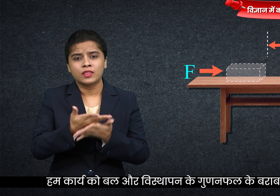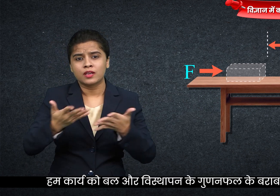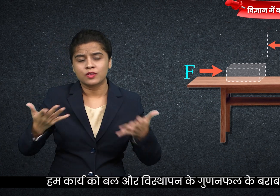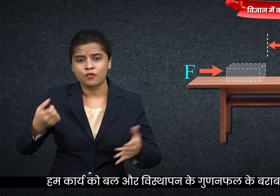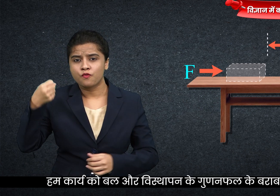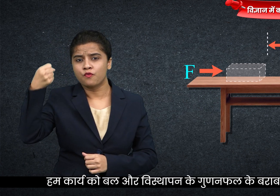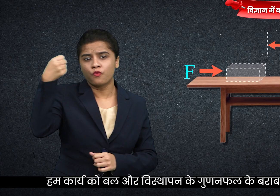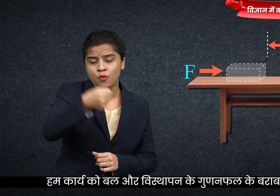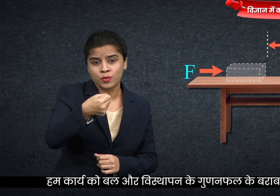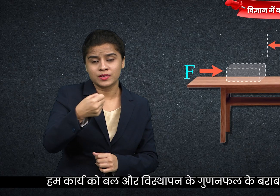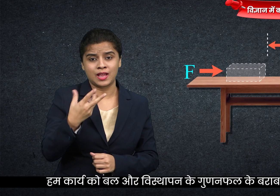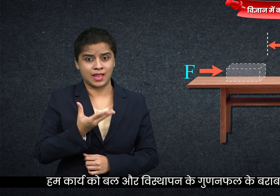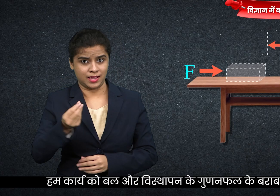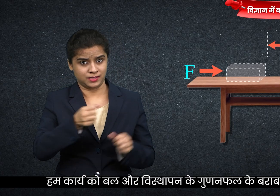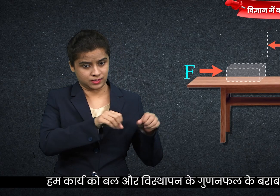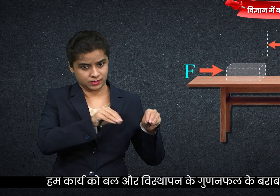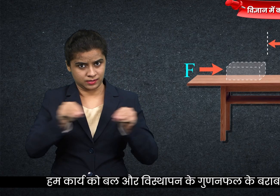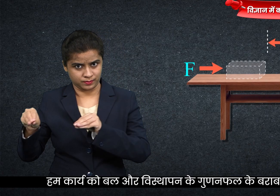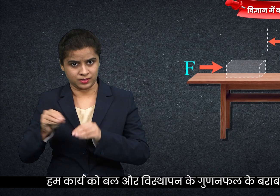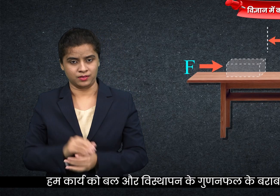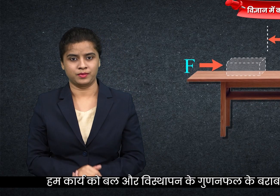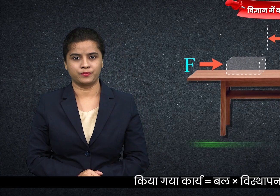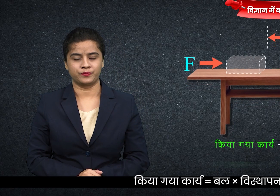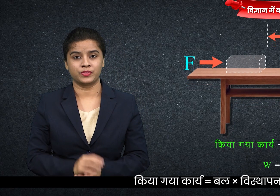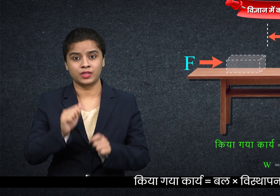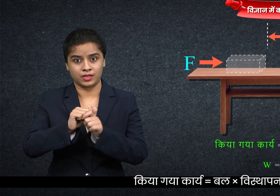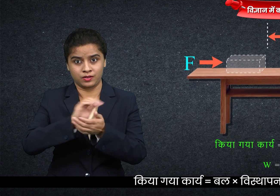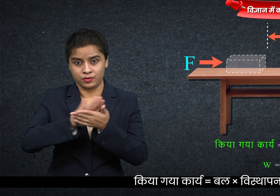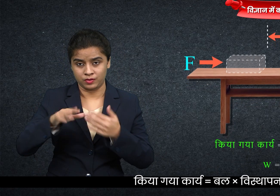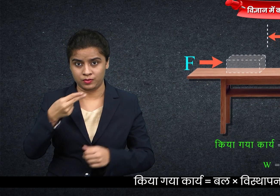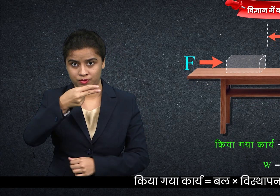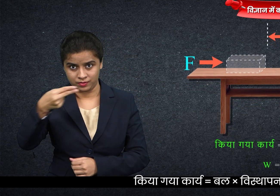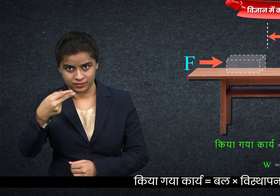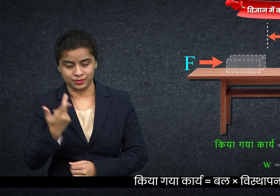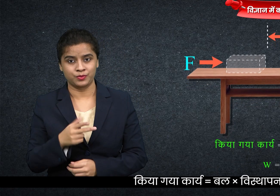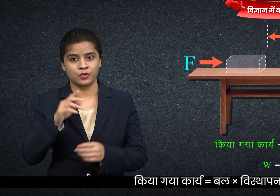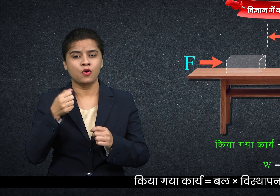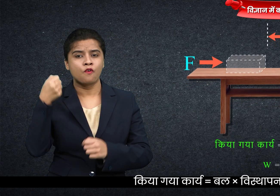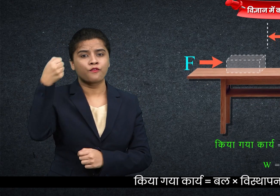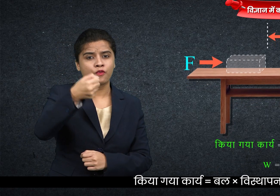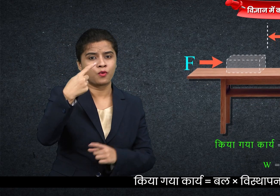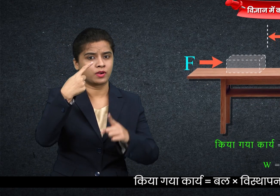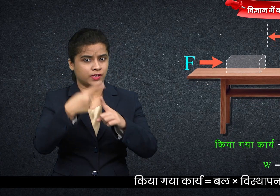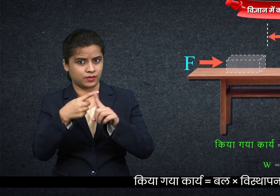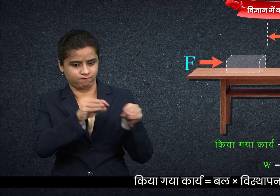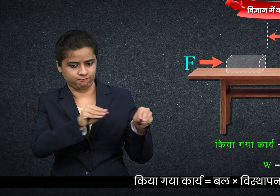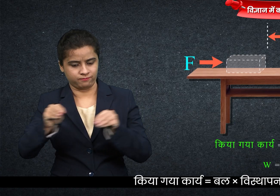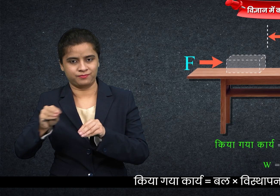के बारे में परिभाषित करते हैं। किया गया कार्य इज इक्वल्स टू बल इंटू